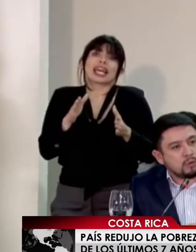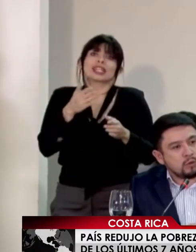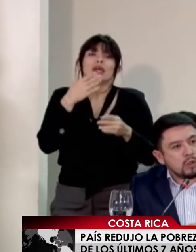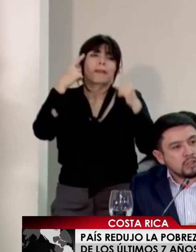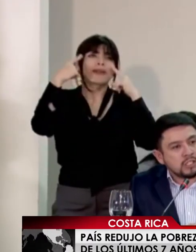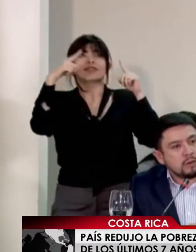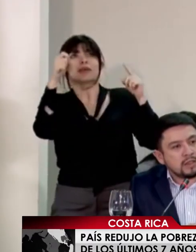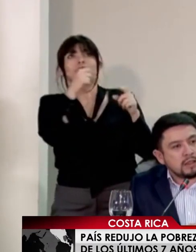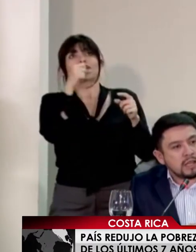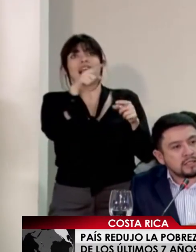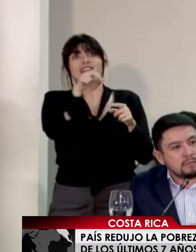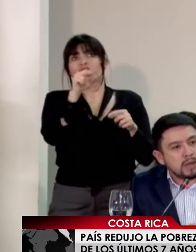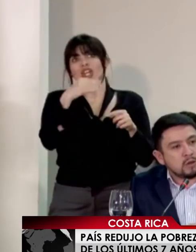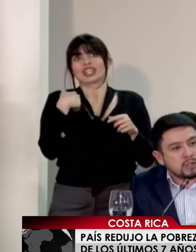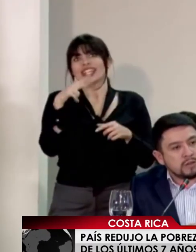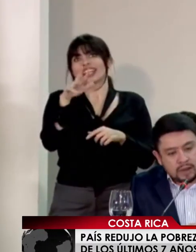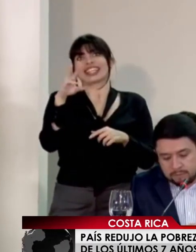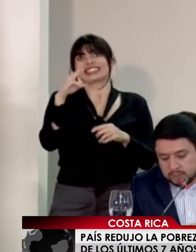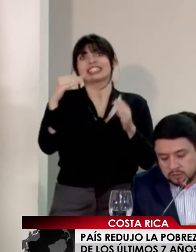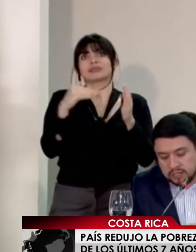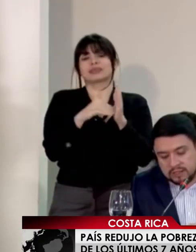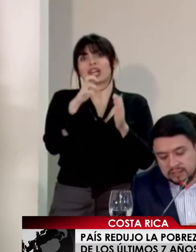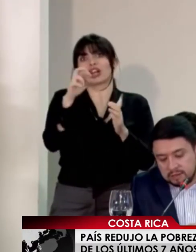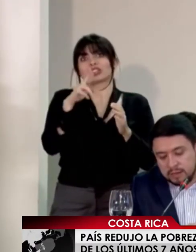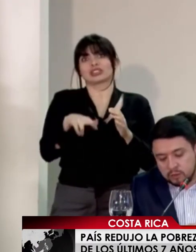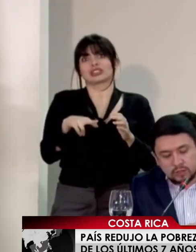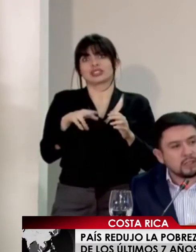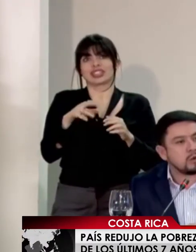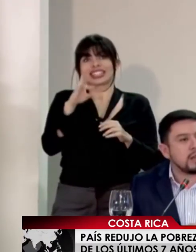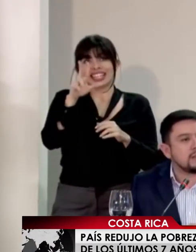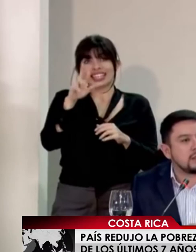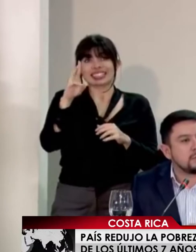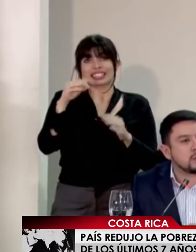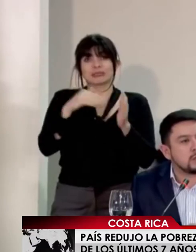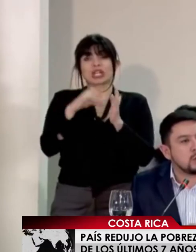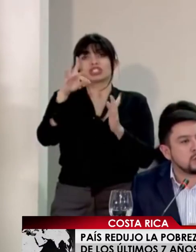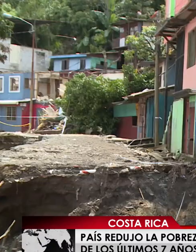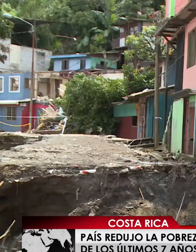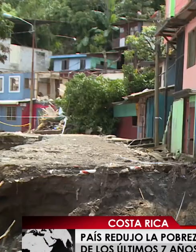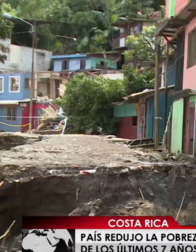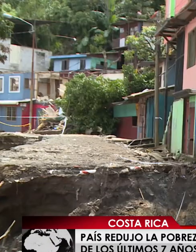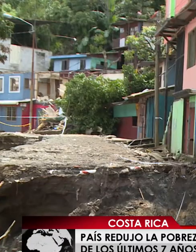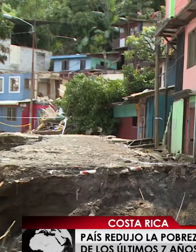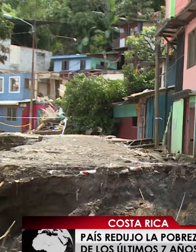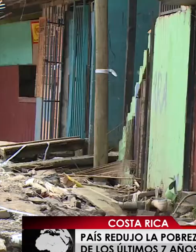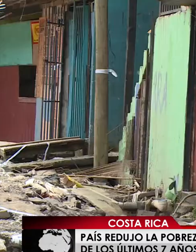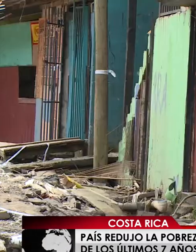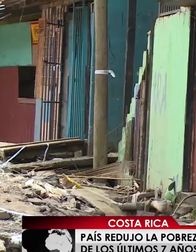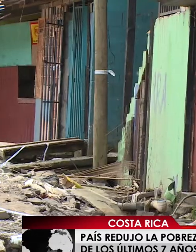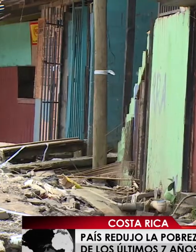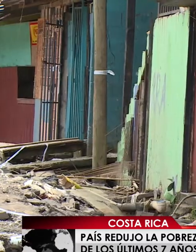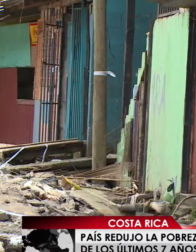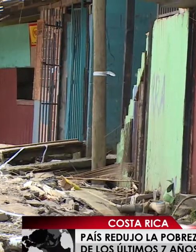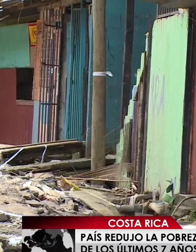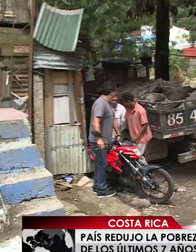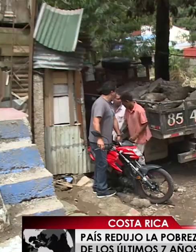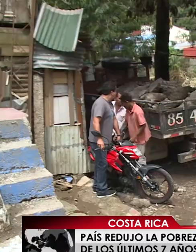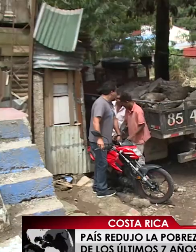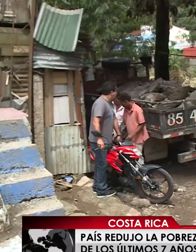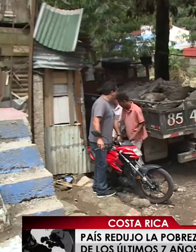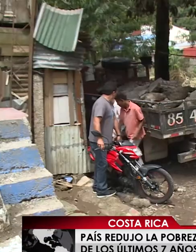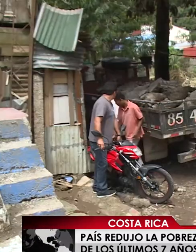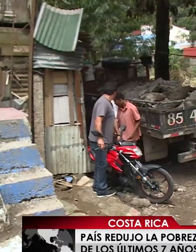mundo lleva 36.000 en Costa Rica, 36.847 personas a un concierto. Aunque esta encuesta no registra los daños